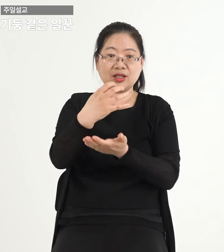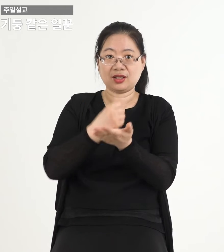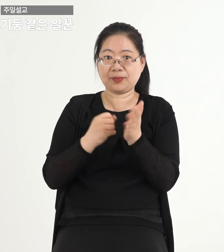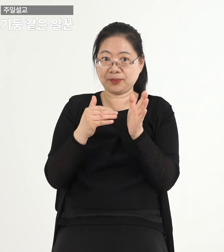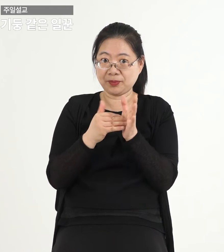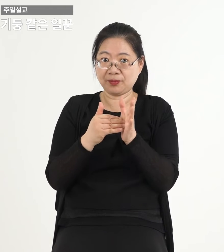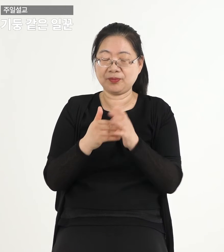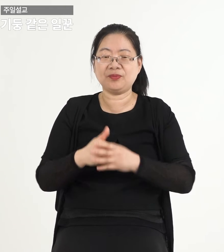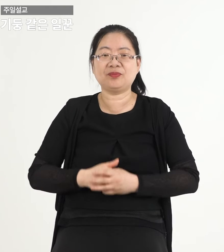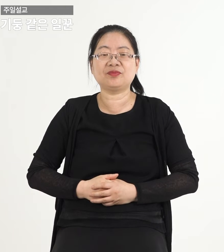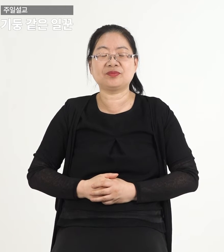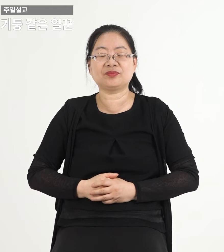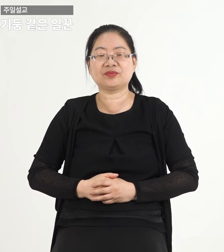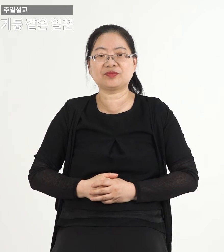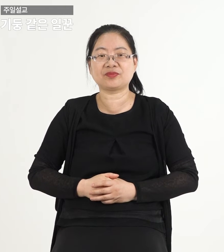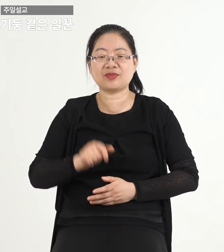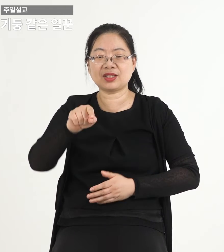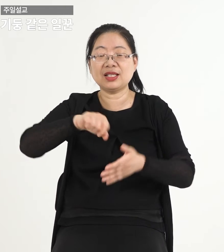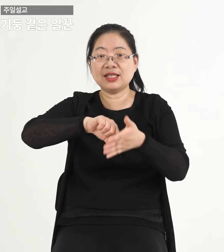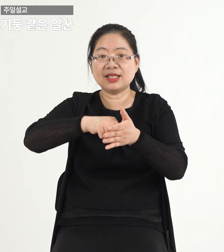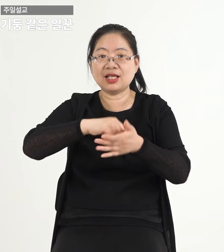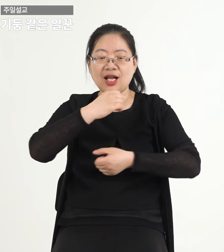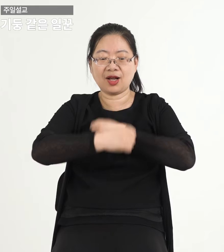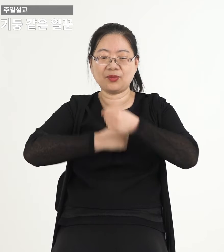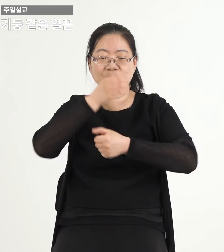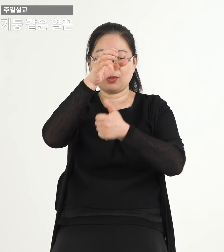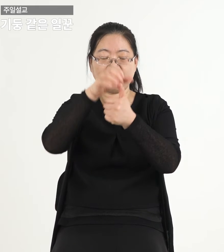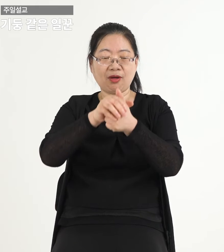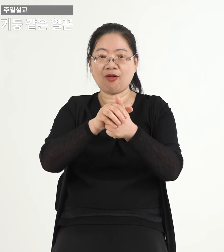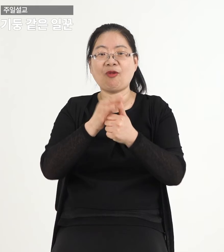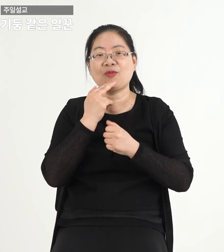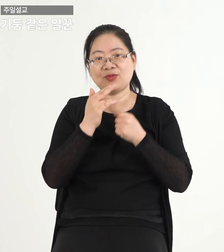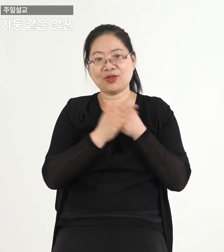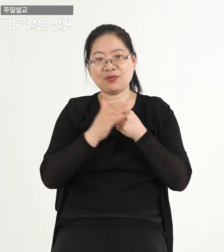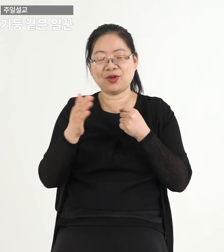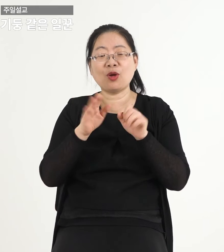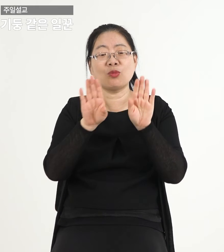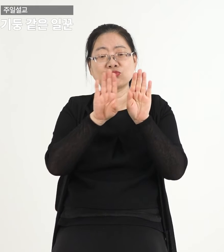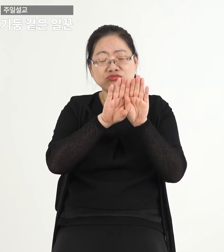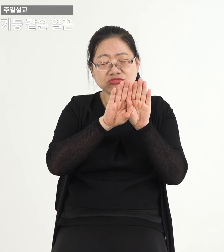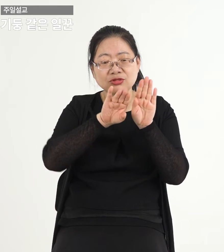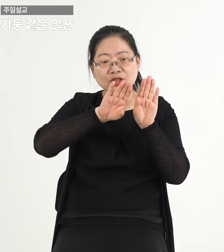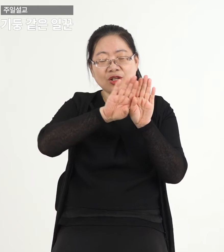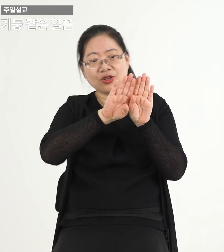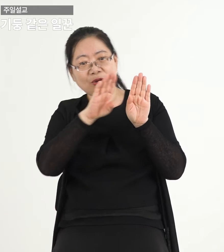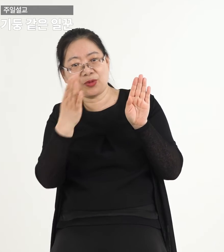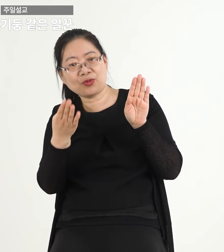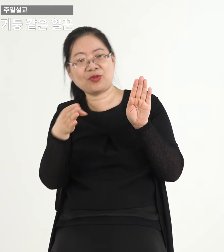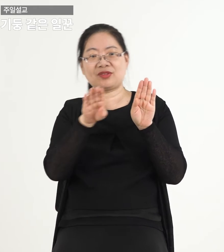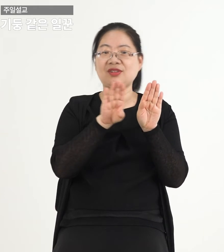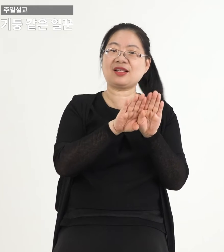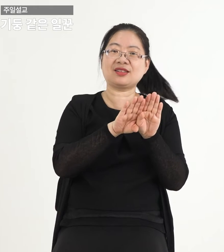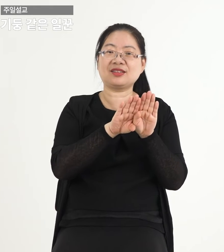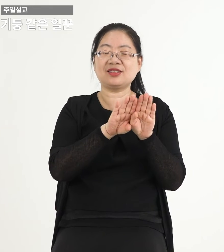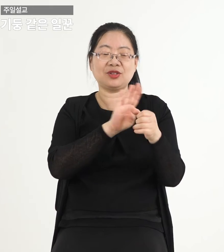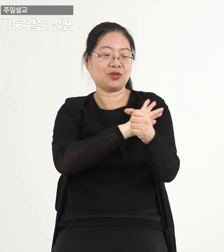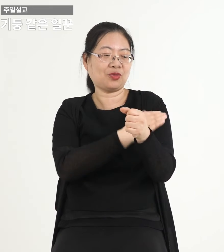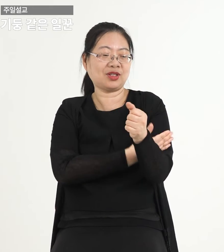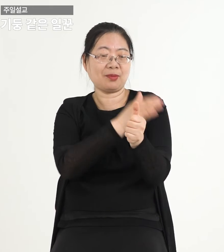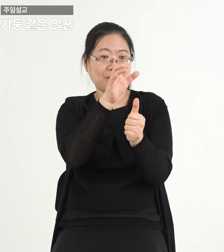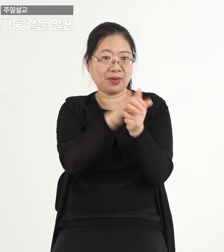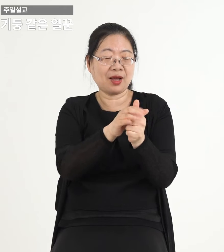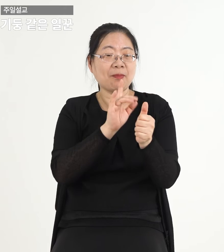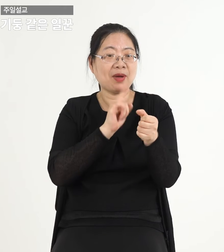뜻입니다. 그 키를 아무한테나 맡기질 않아요. 문을 열고 닫는 권세를 맡긴다는